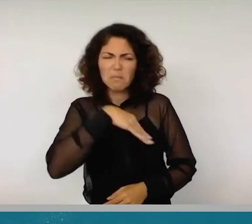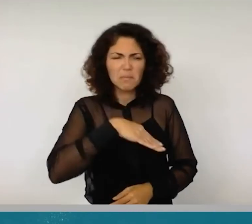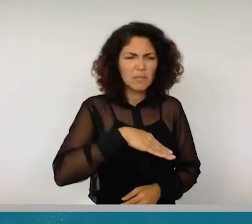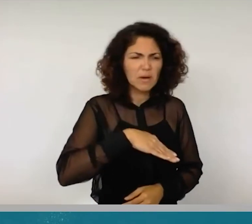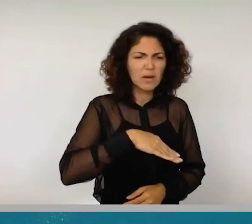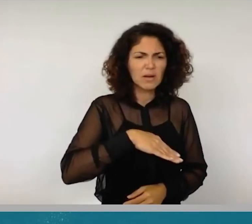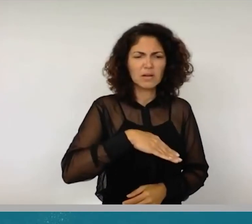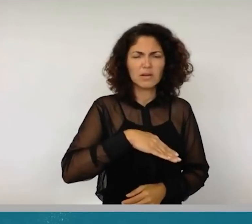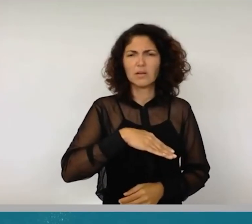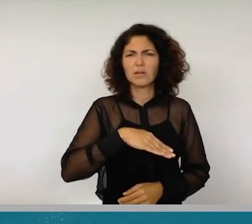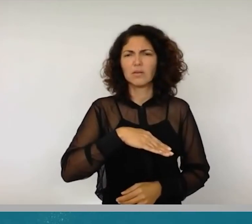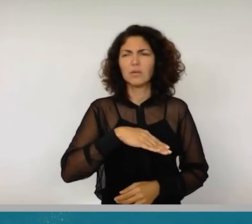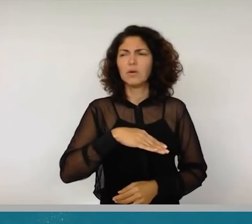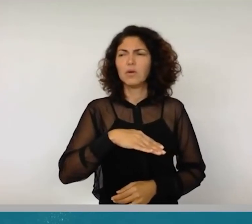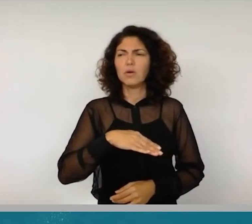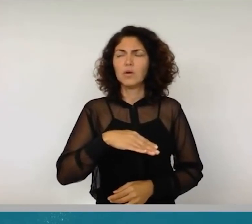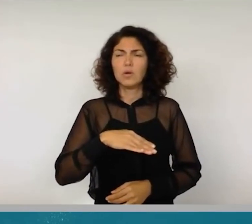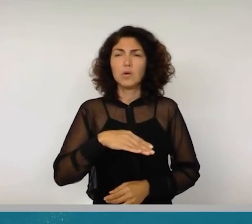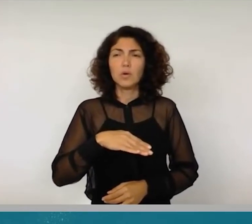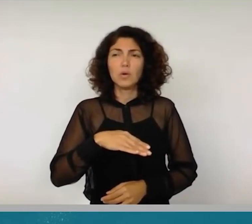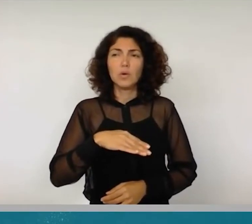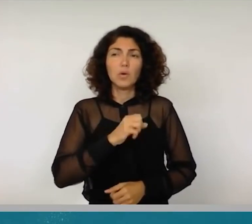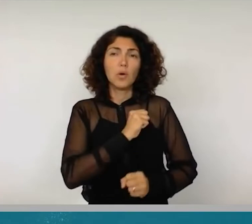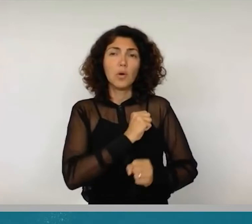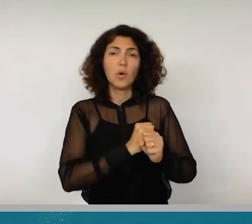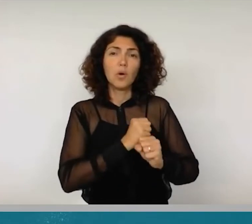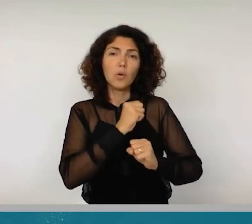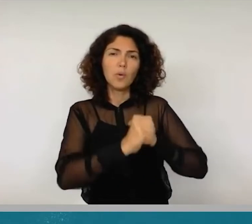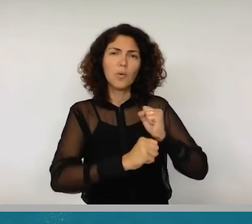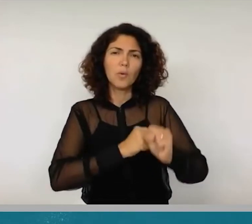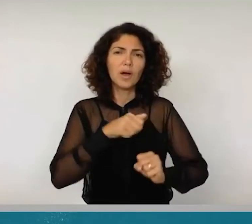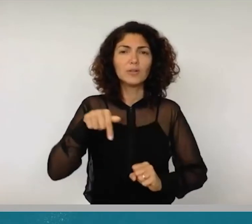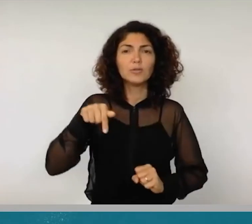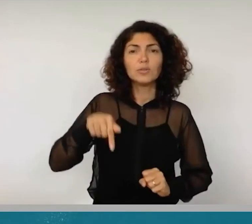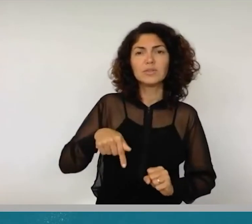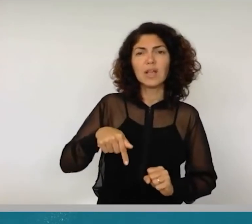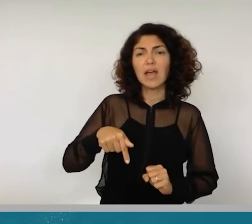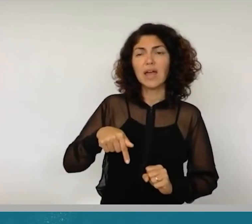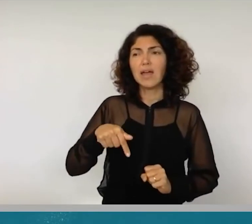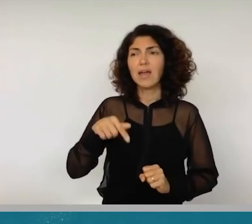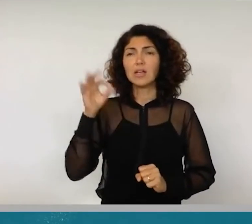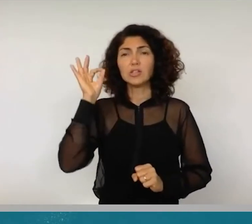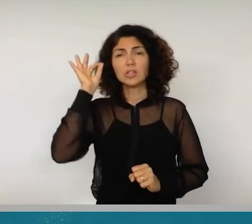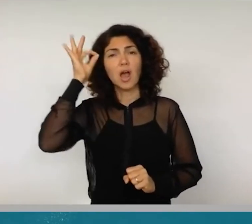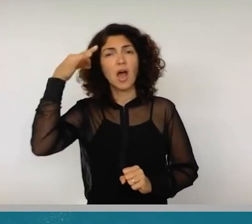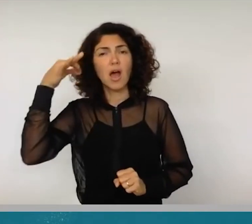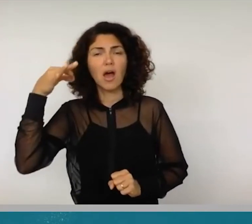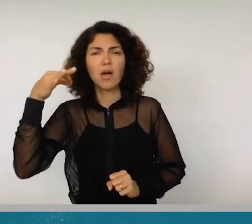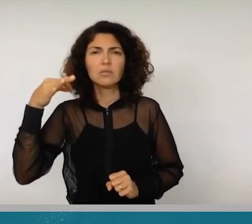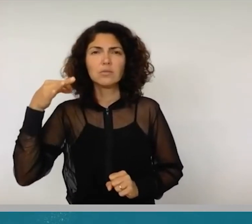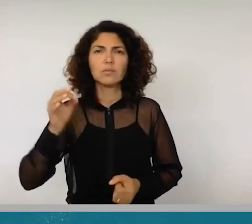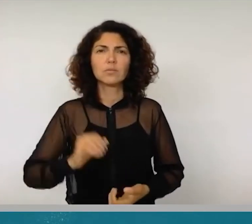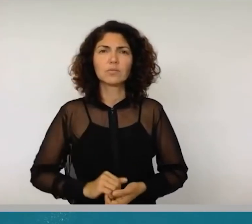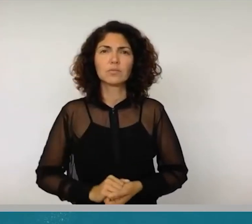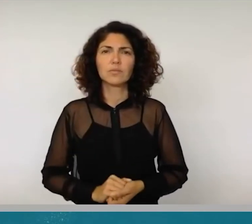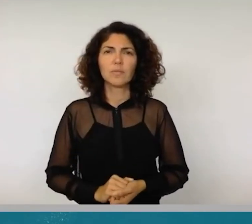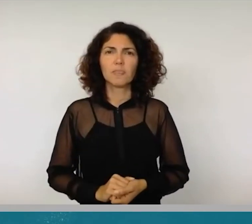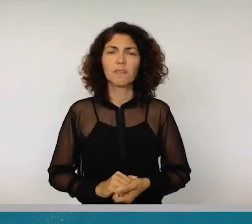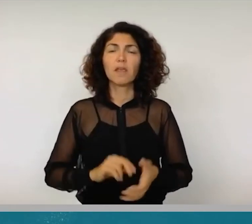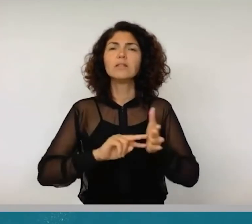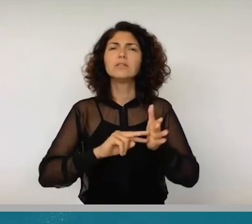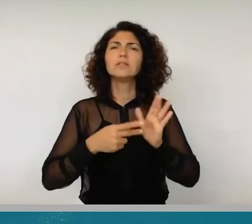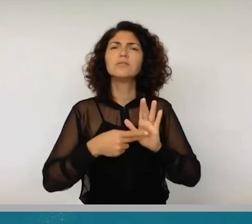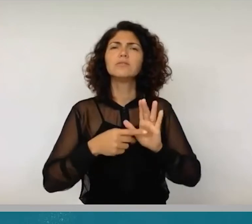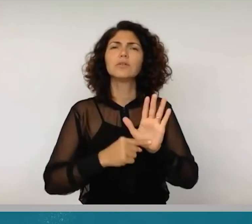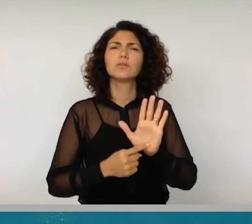ano da remissão. O que quer dizer isso? Quer dizer que quando algum irmão dentre o